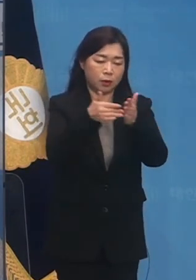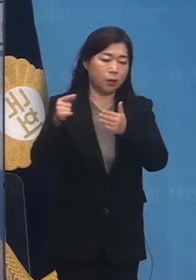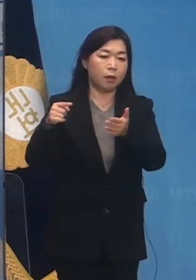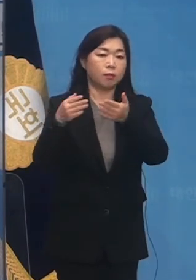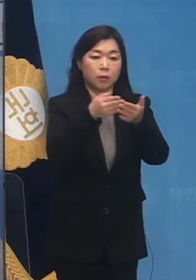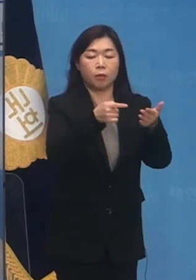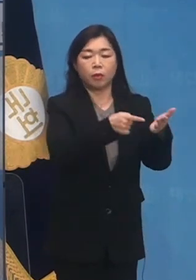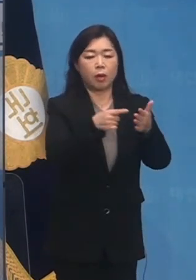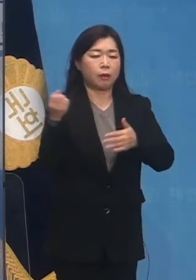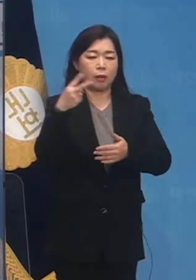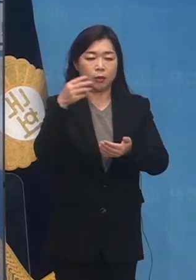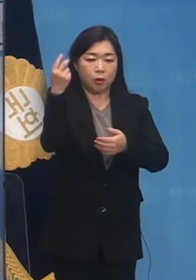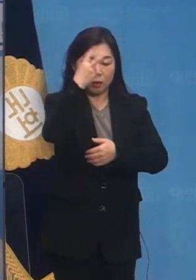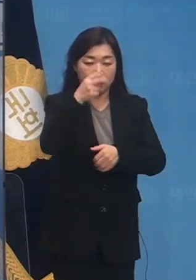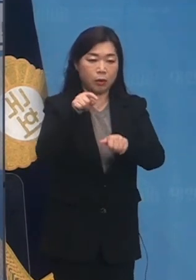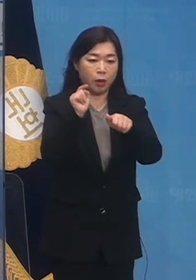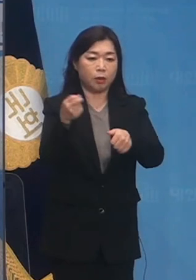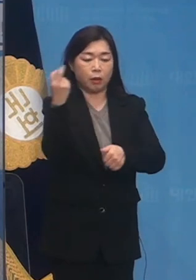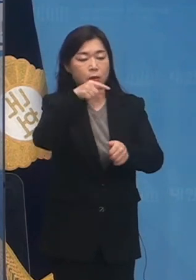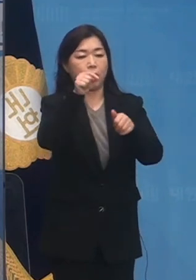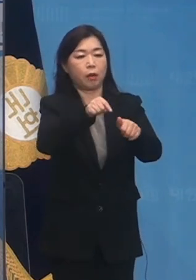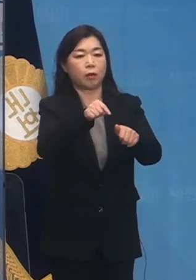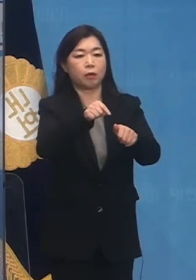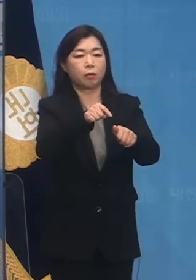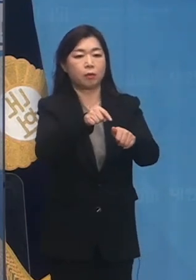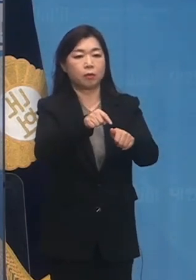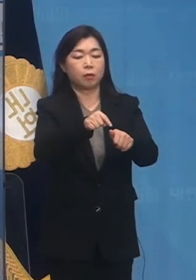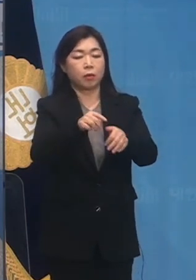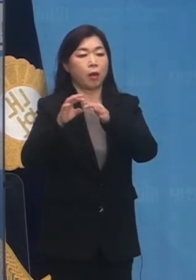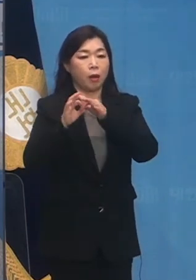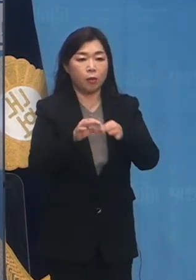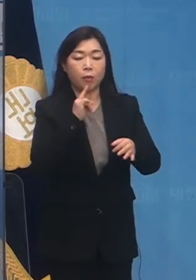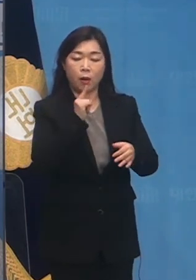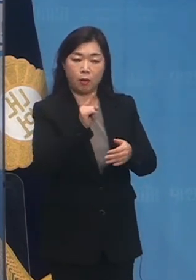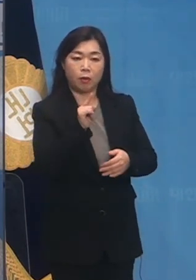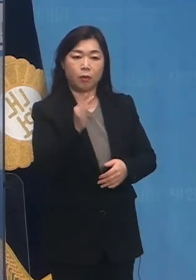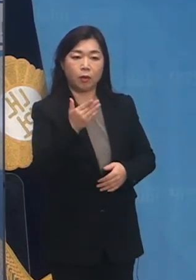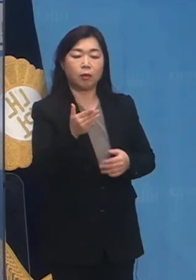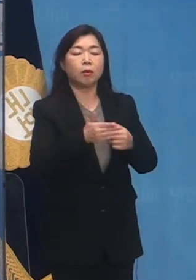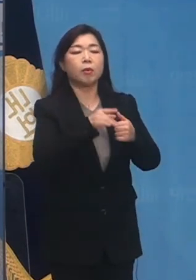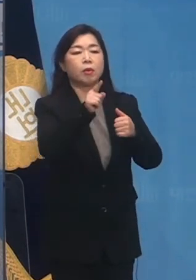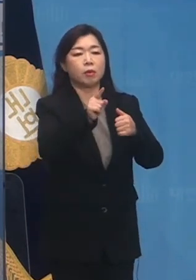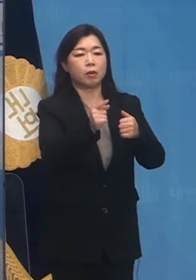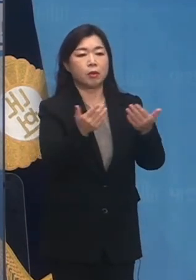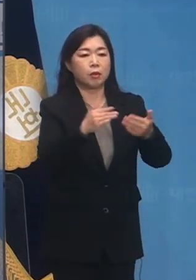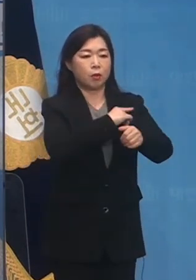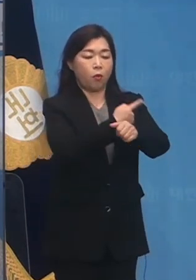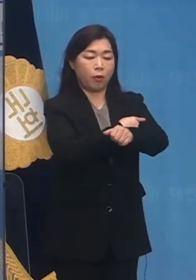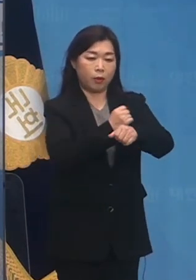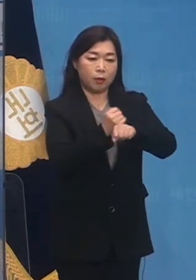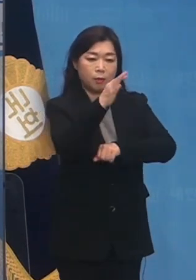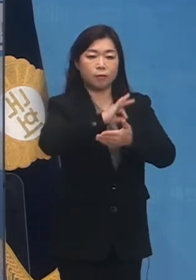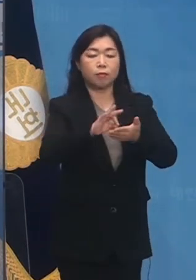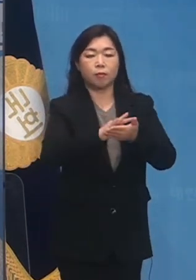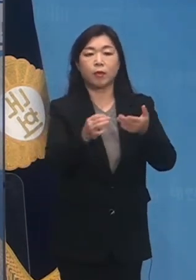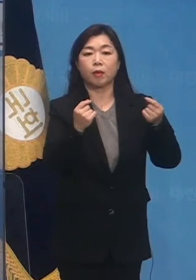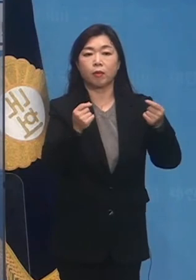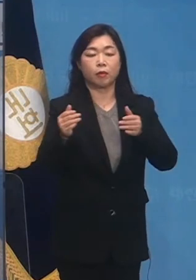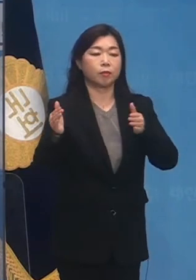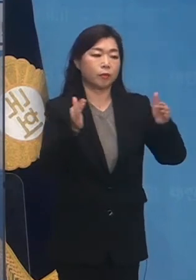재검토를 지시할 뿐이었습니다. 자, 이런 부분이 직권남용 혐의로 제기되었고요.